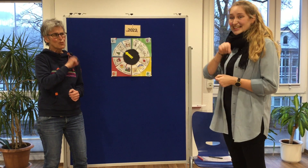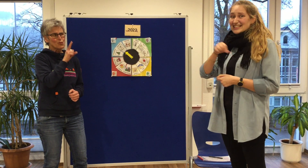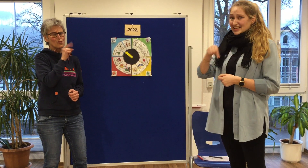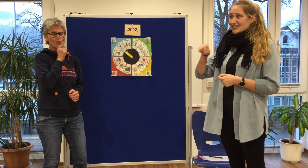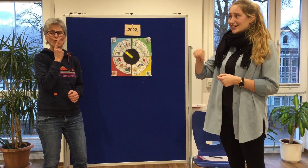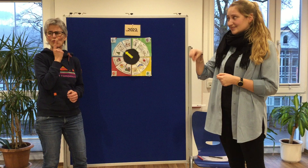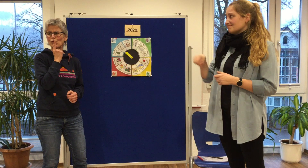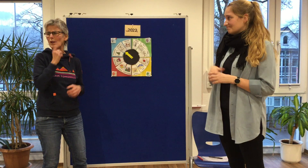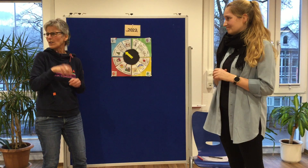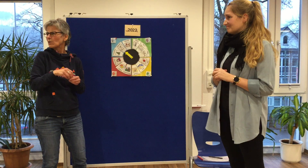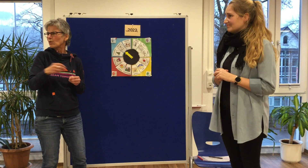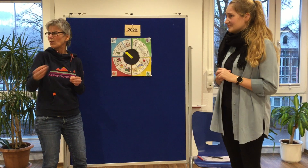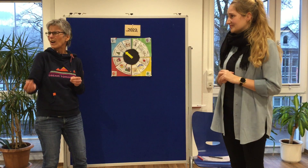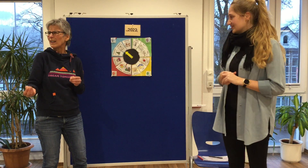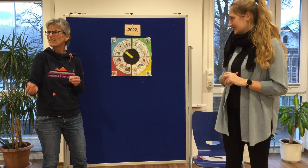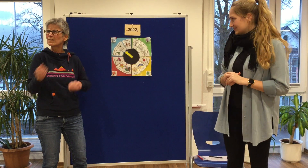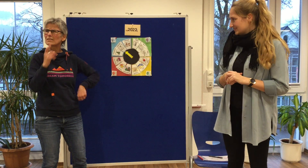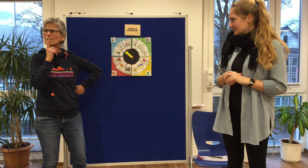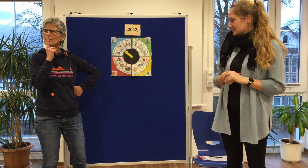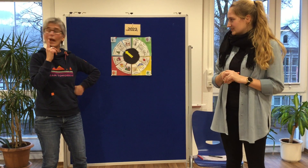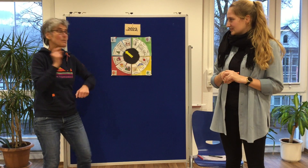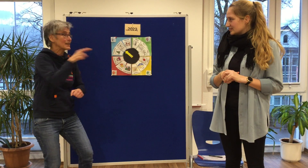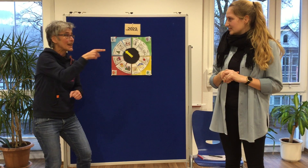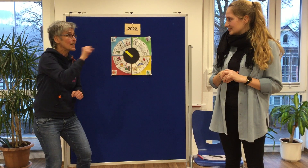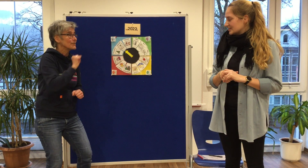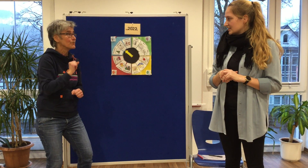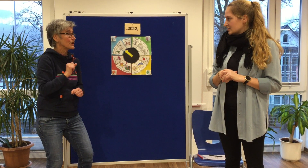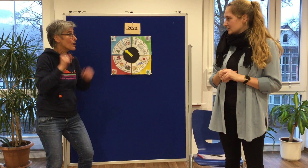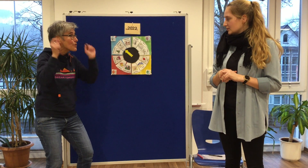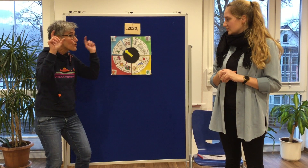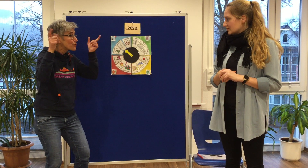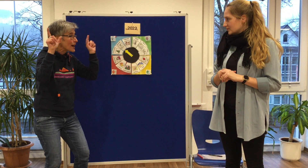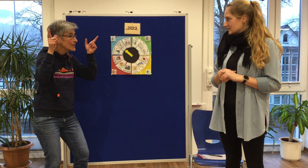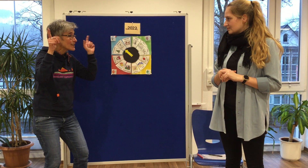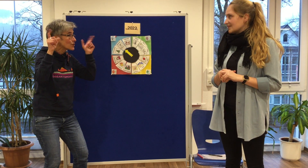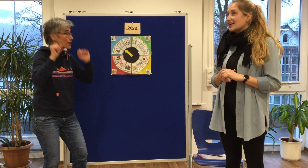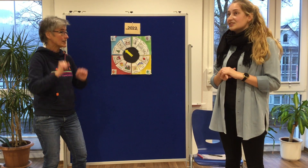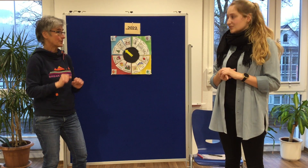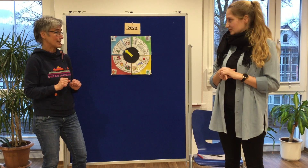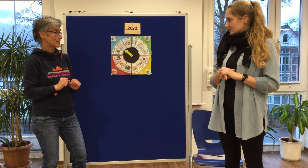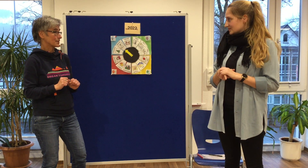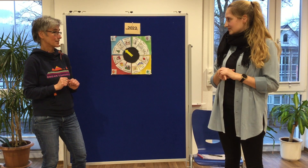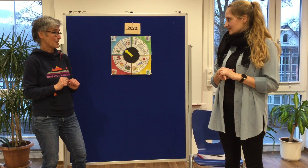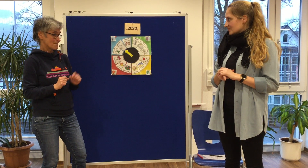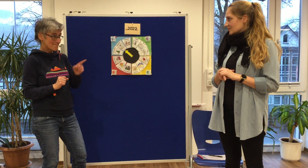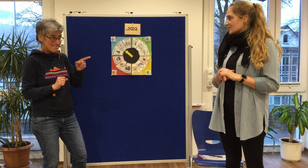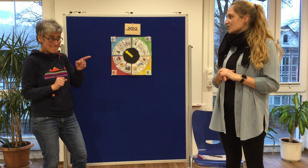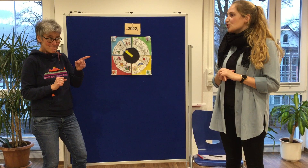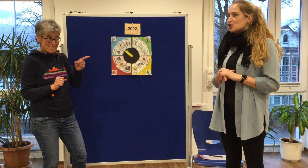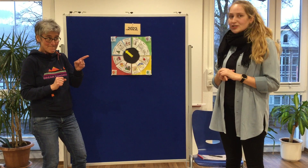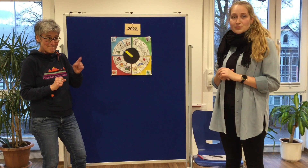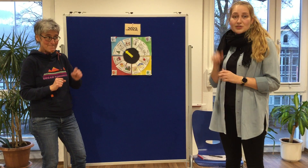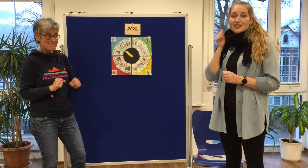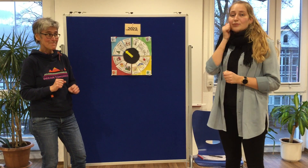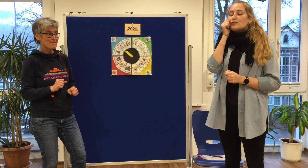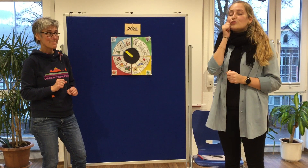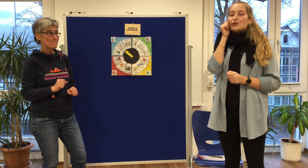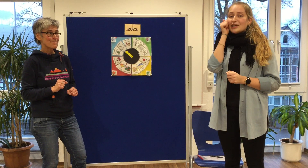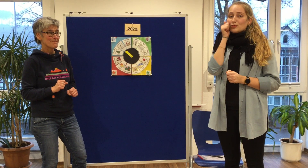direkt eintragen. Vielleicht auch noch andere? Aber nein, wir feiern noch etwas. Stimmt, im